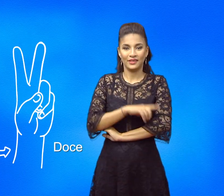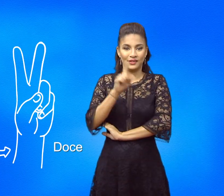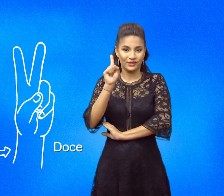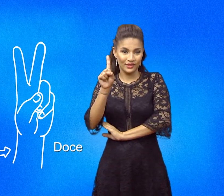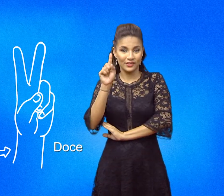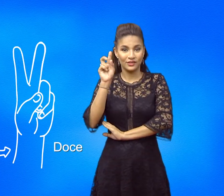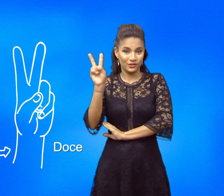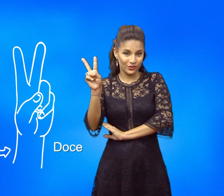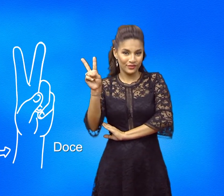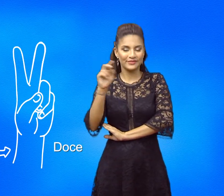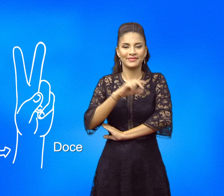12